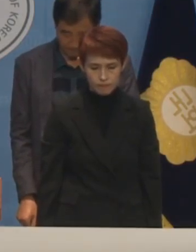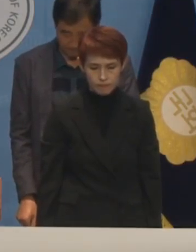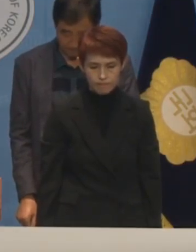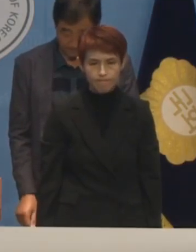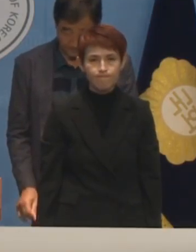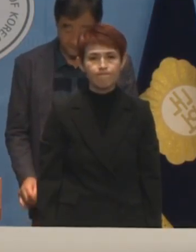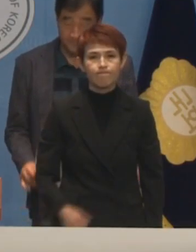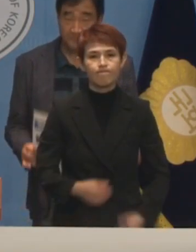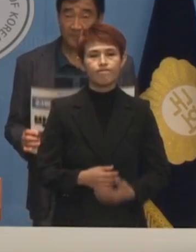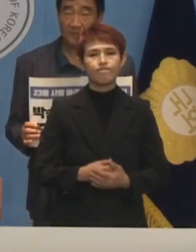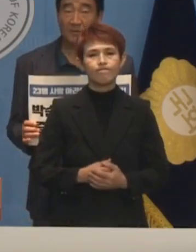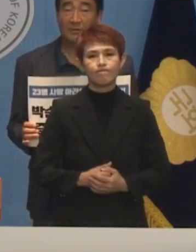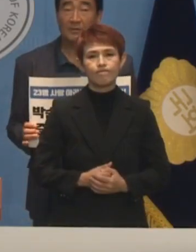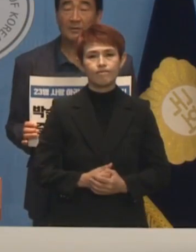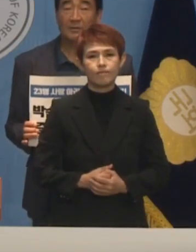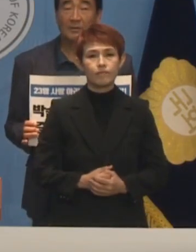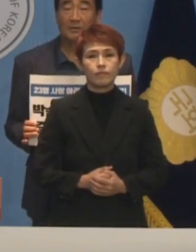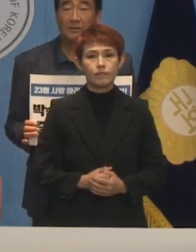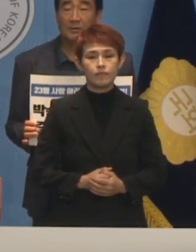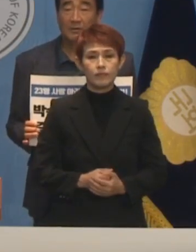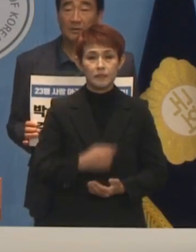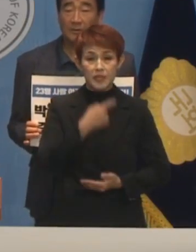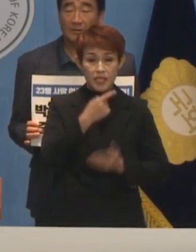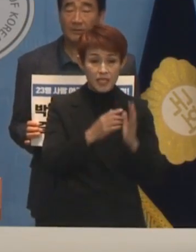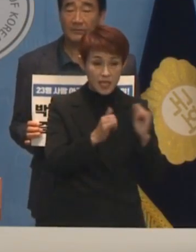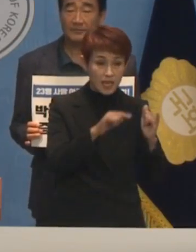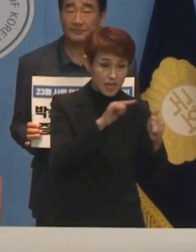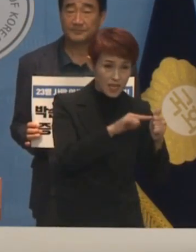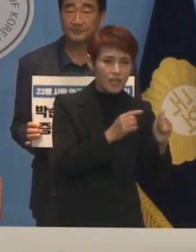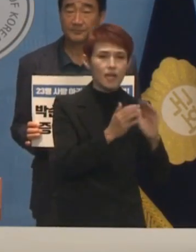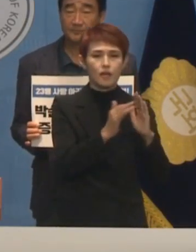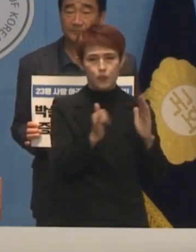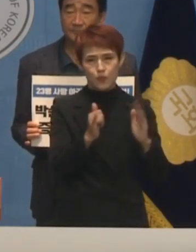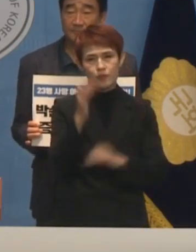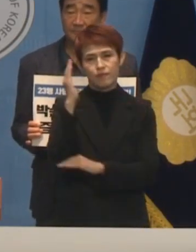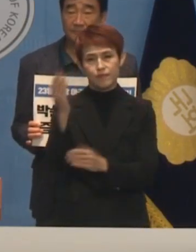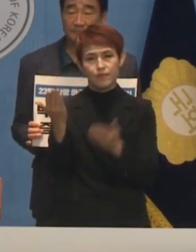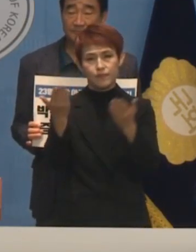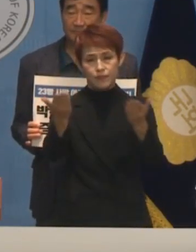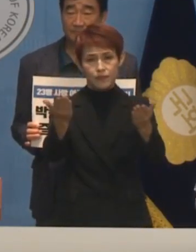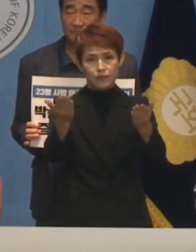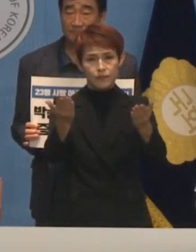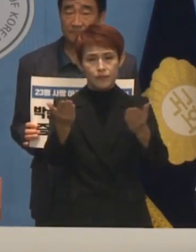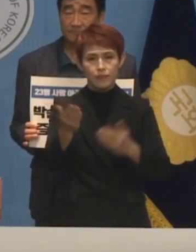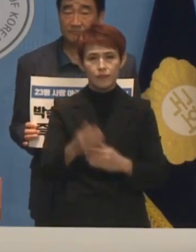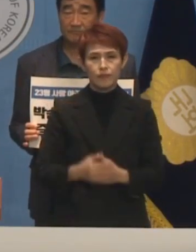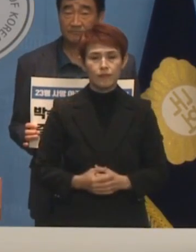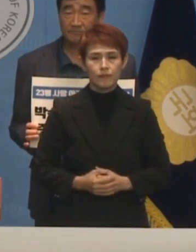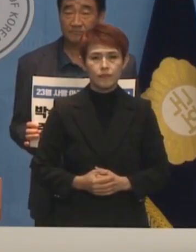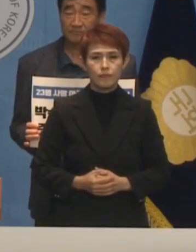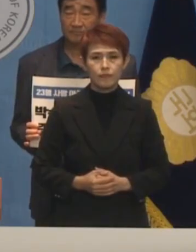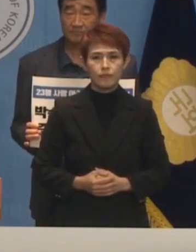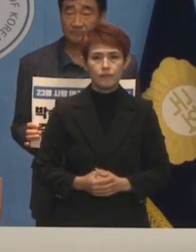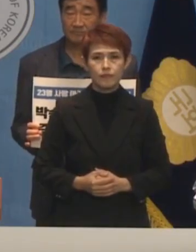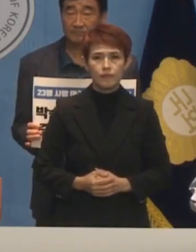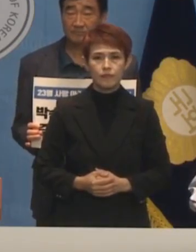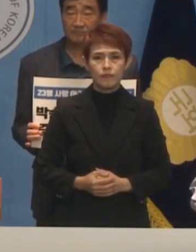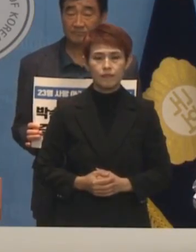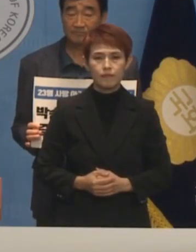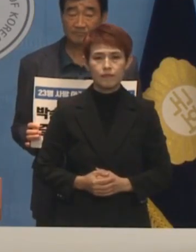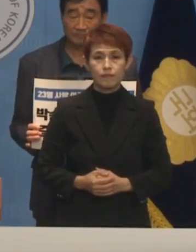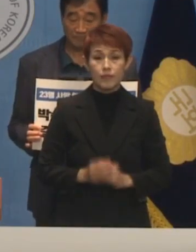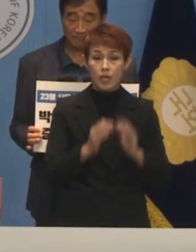예, 발언해 주십시오. 우리 피해자 유족의 발언이 있겠습니다. 고 엄정정님의 유족